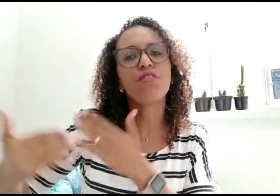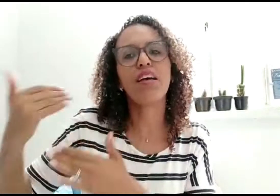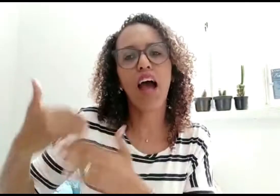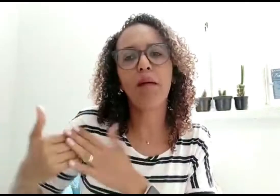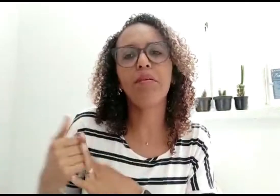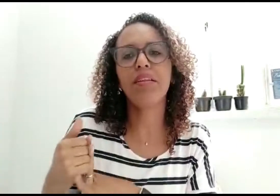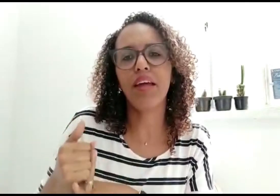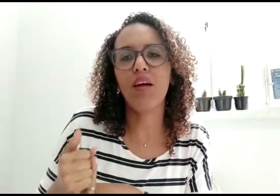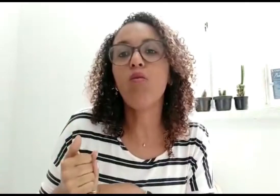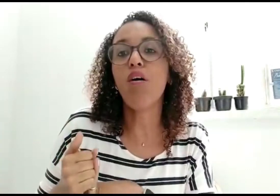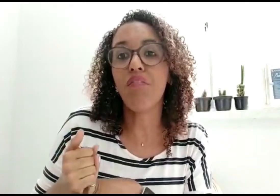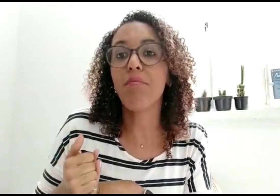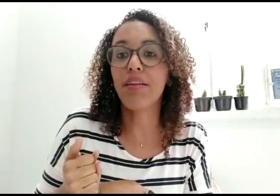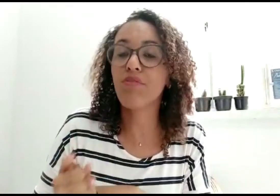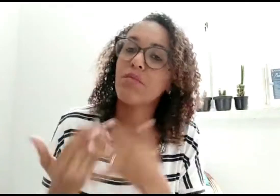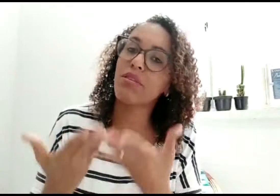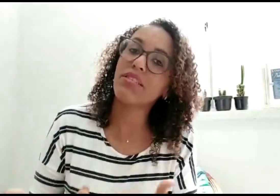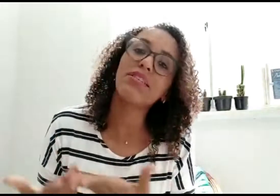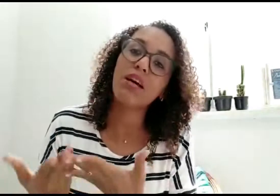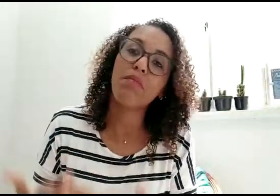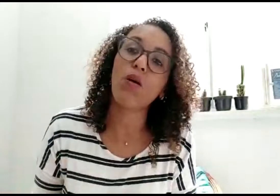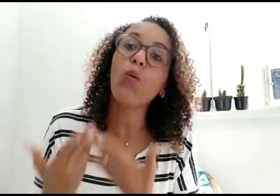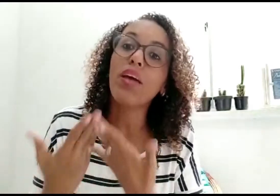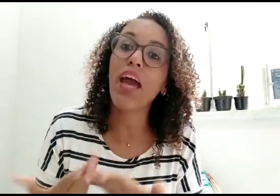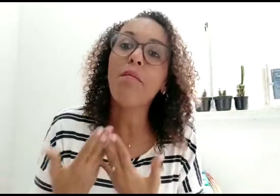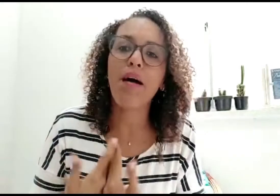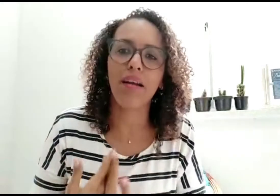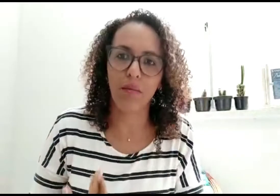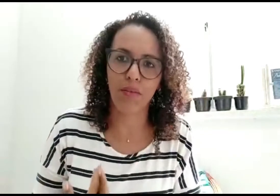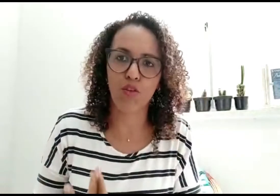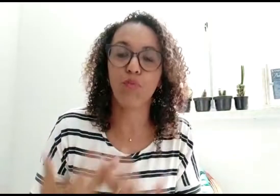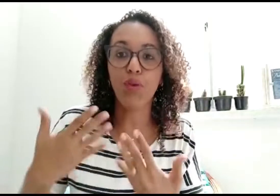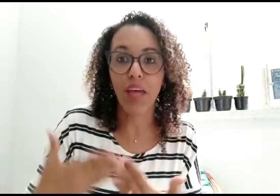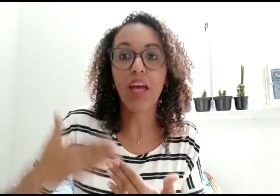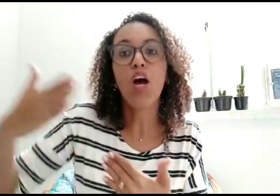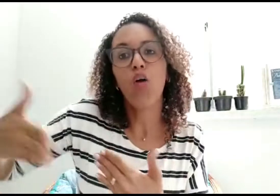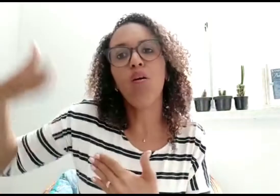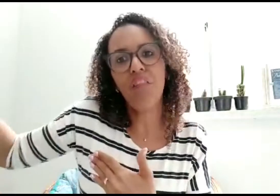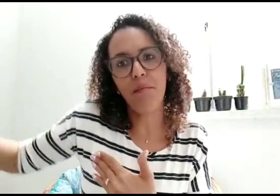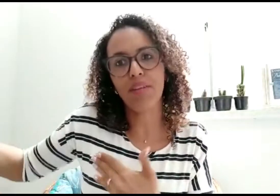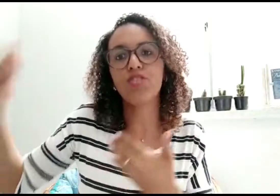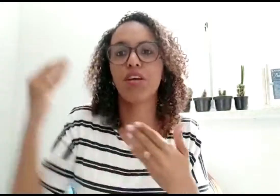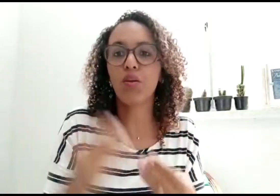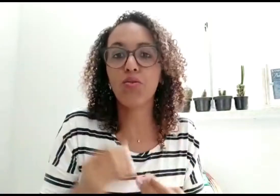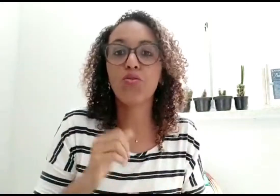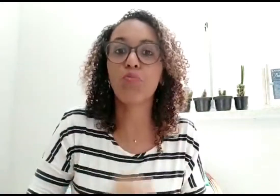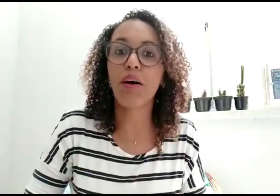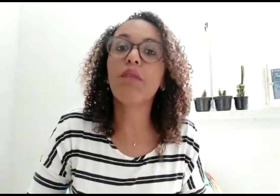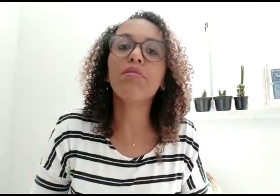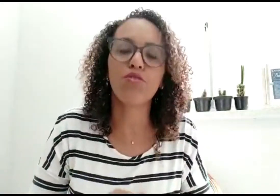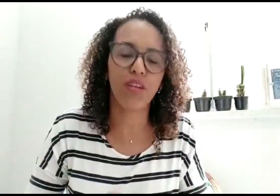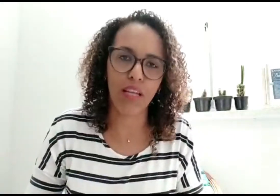você aprender o alfabeto, você precisa saber o que é parâmetros, porque o alfabeto está incluso nos parâmetros da